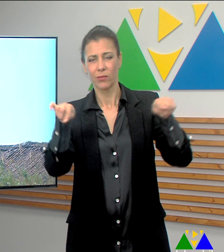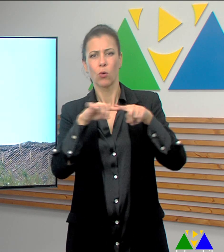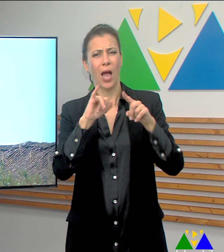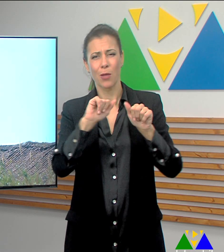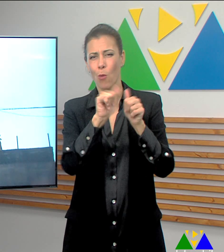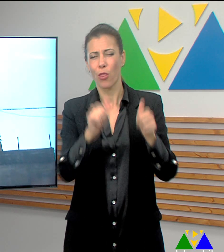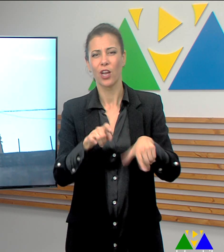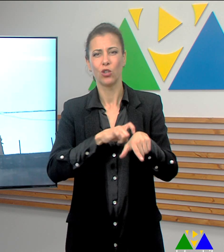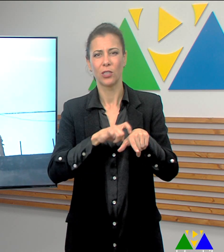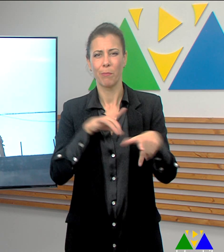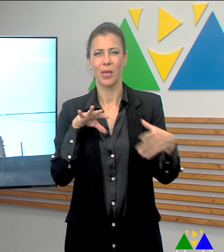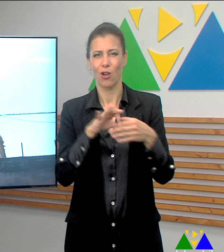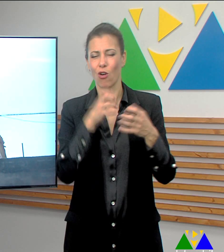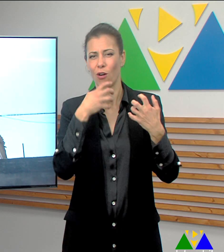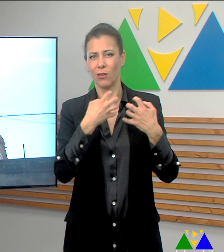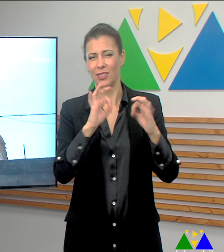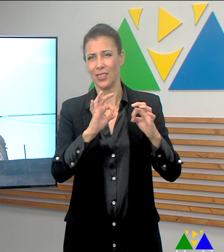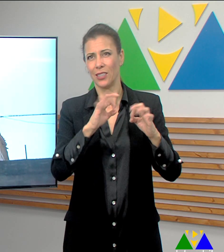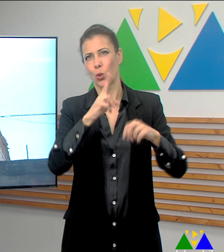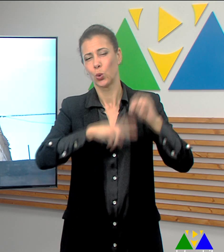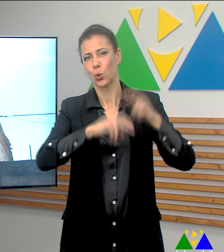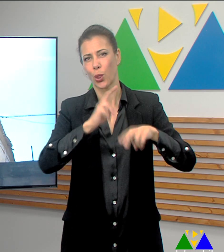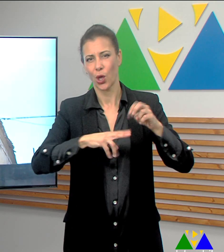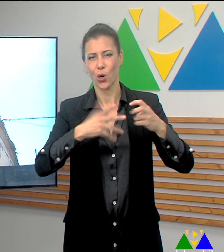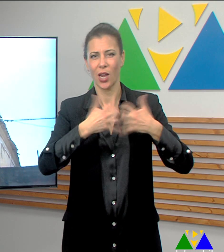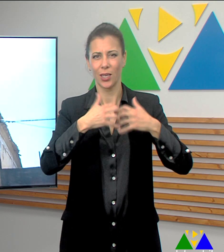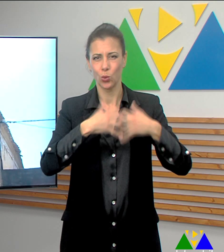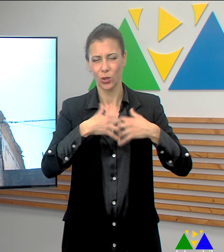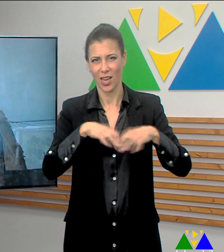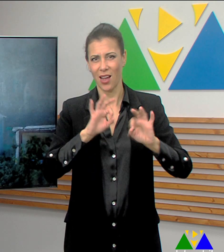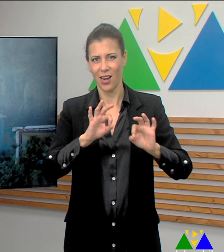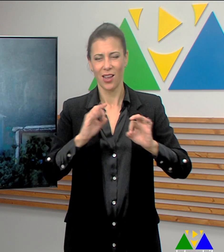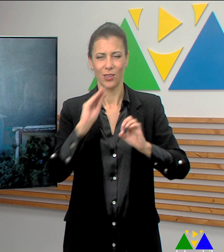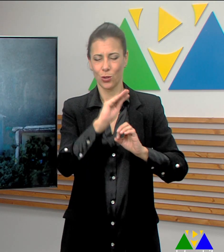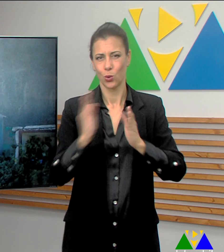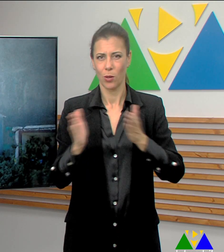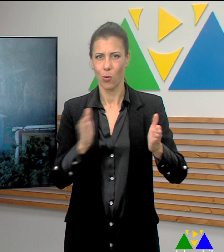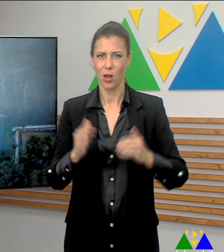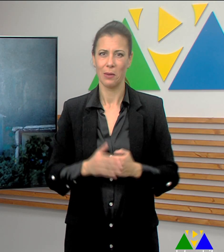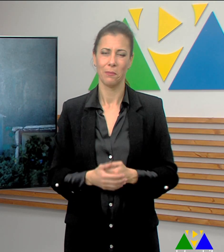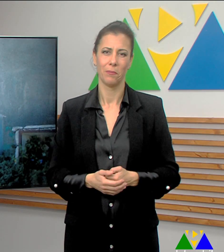modelo típico de las construcciones arquitectónicas industriales de la época.